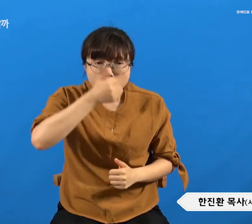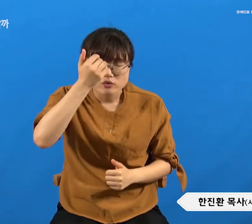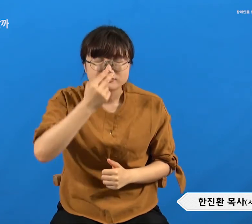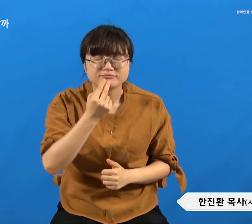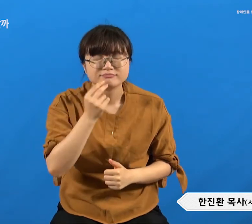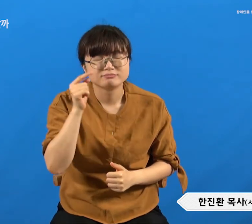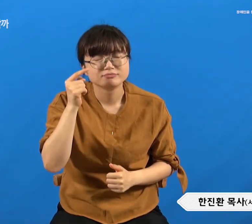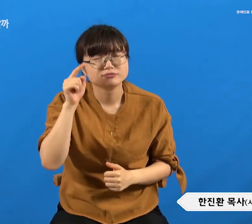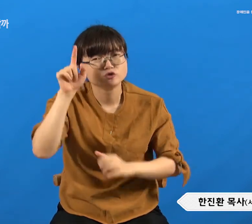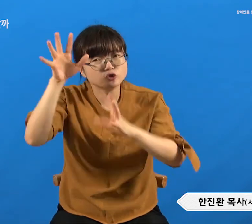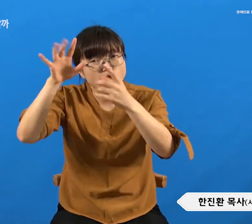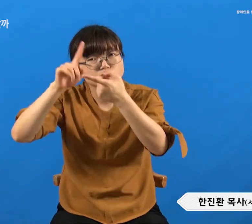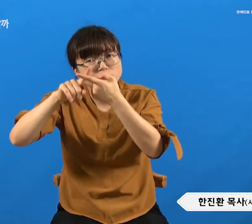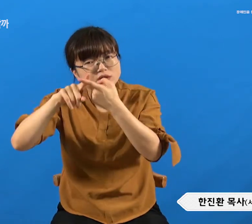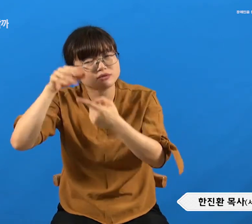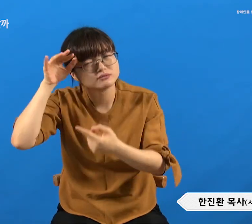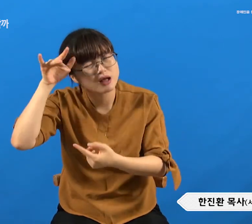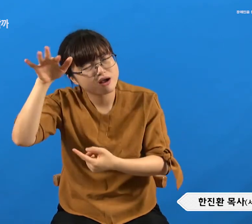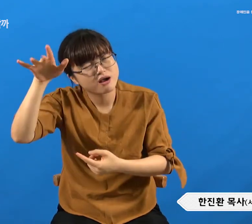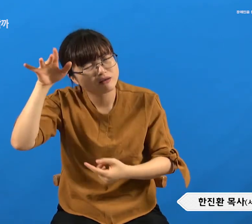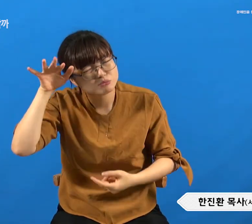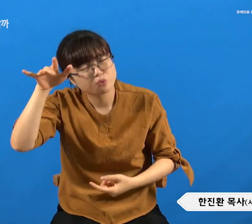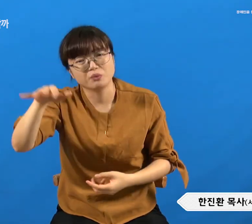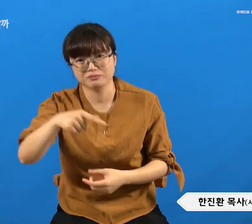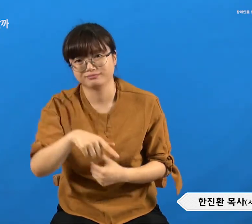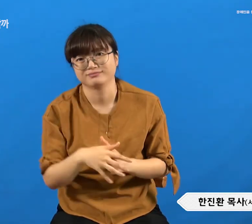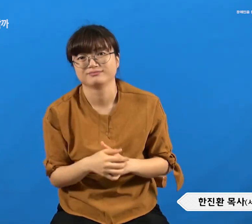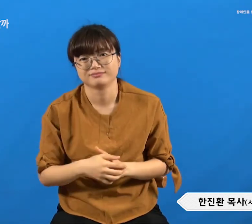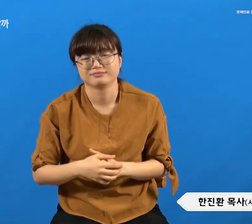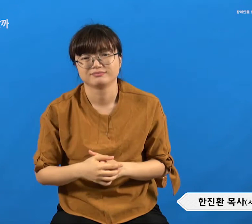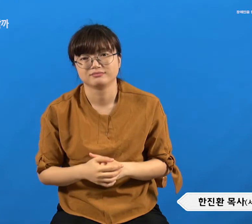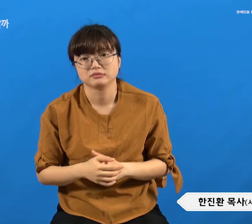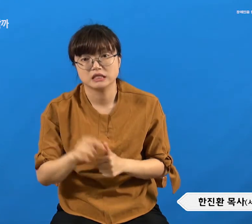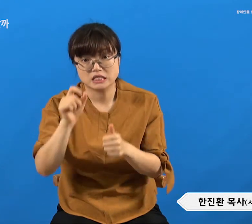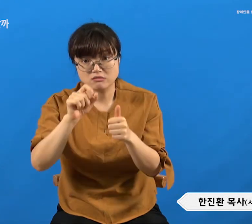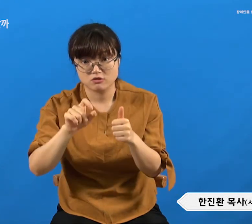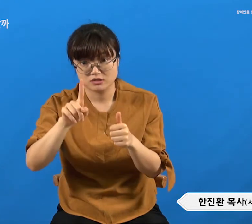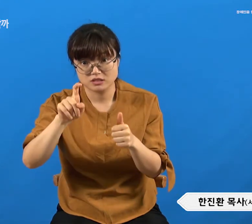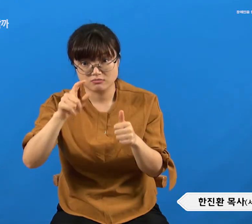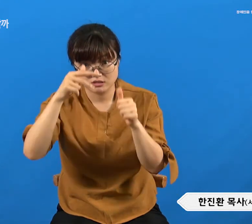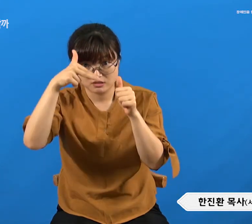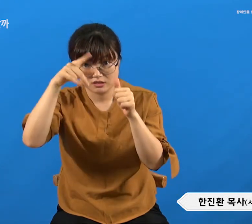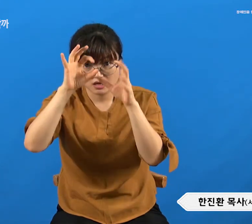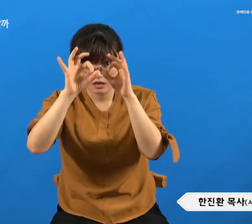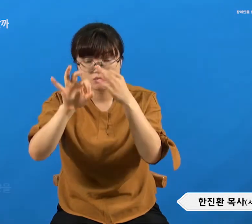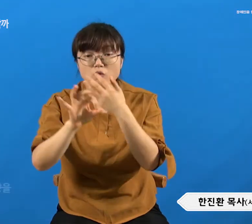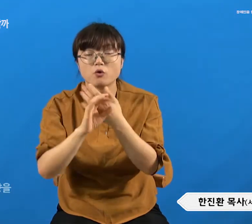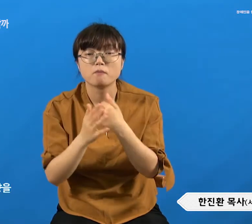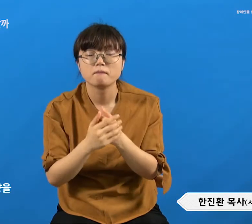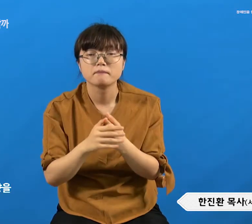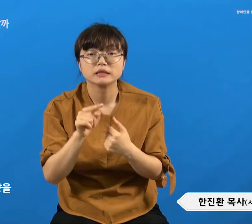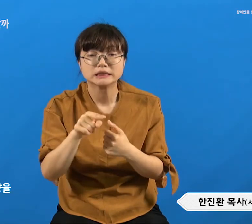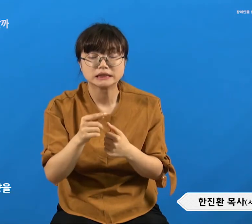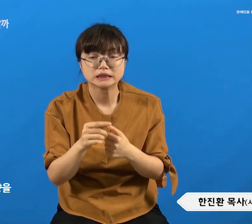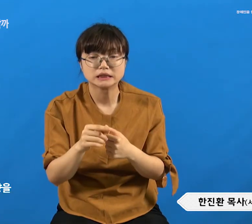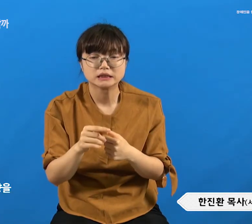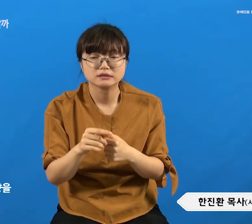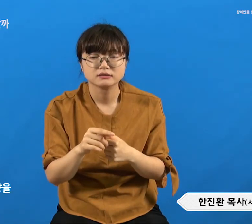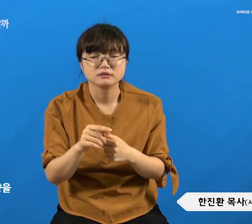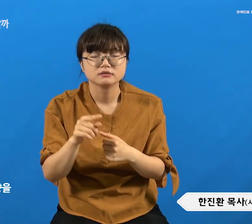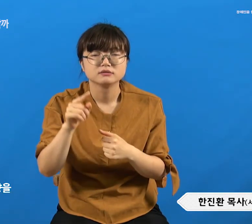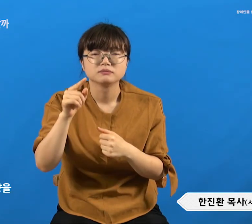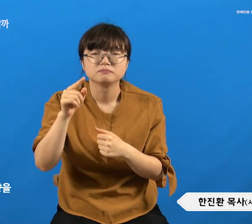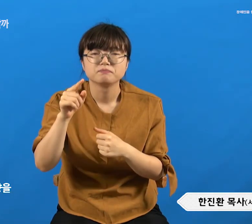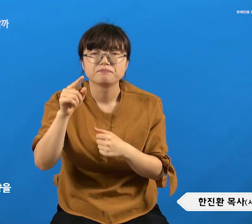요셉은 천국을 간절히 사모한 것입니다. 히브리서 11장 15절에도 그들이 나온 바